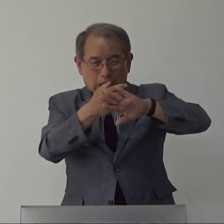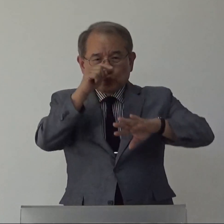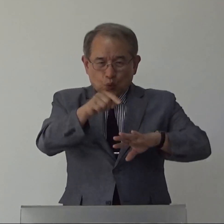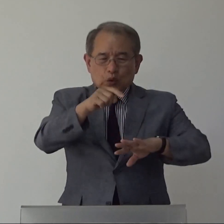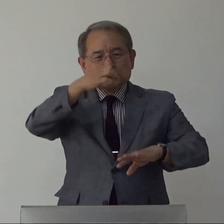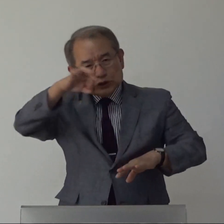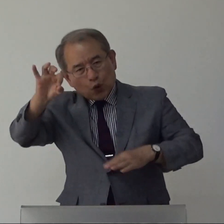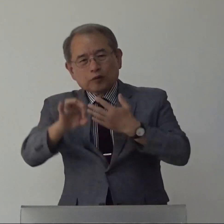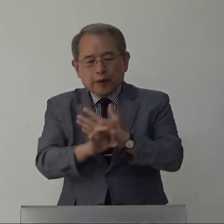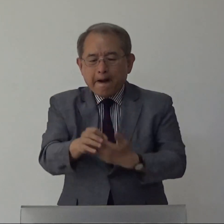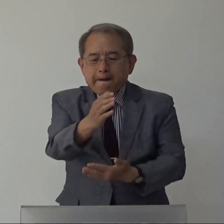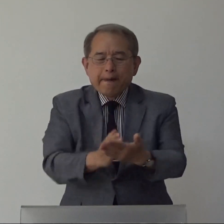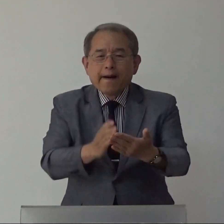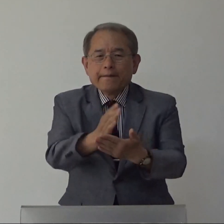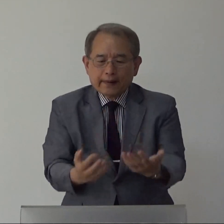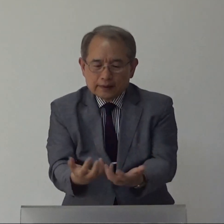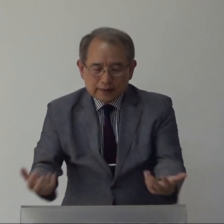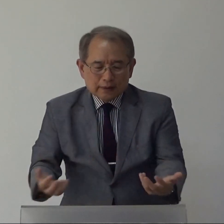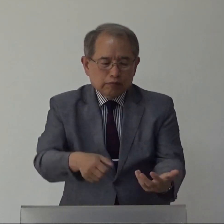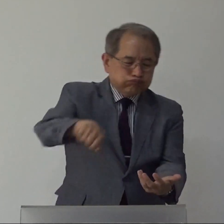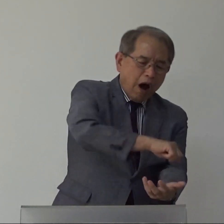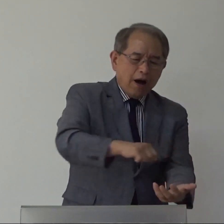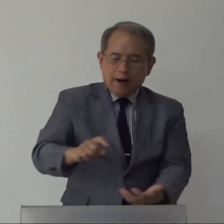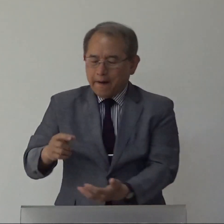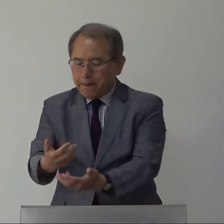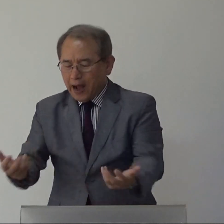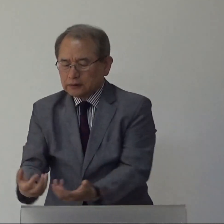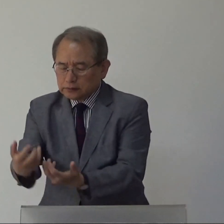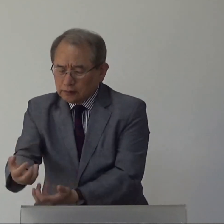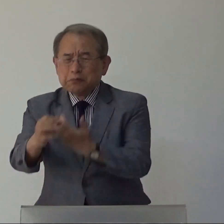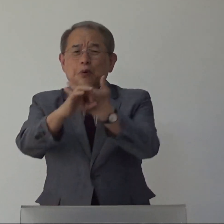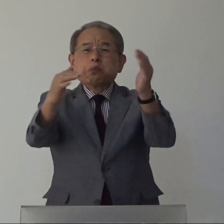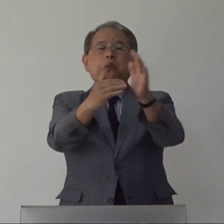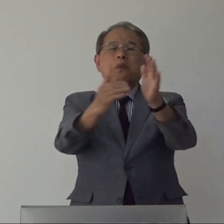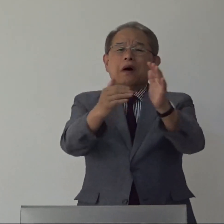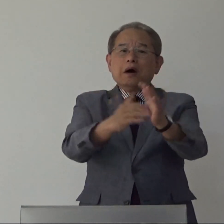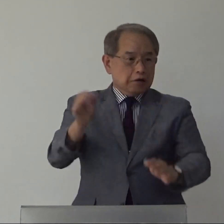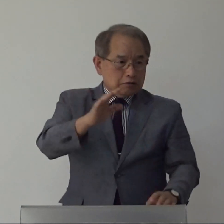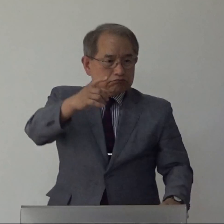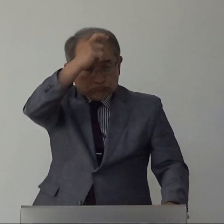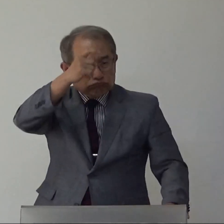근데 이건 고집할 일이 아닙니다. 서로 다른 것을 인정하면